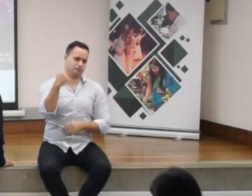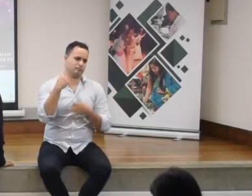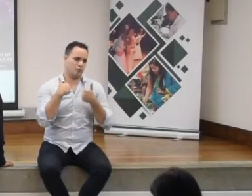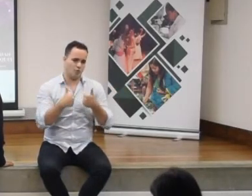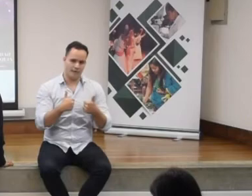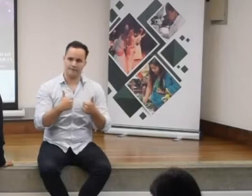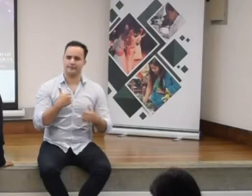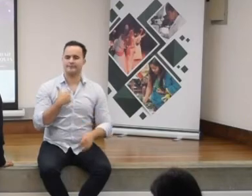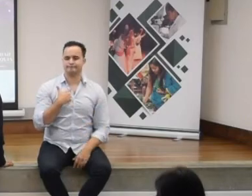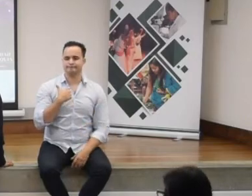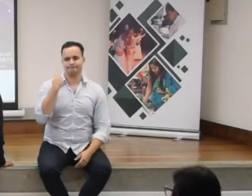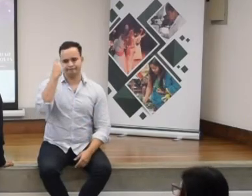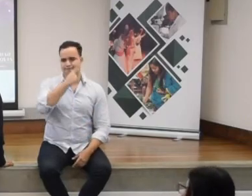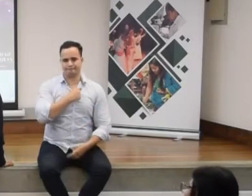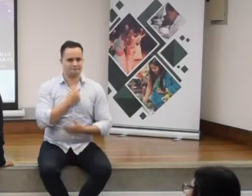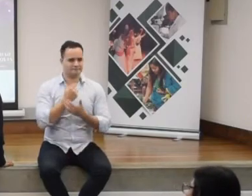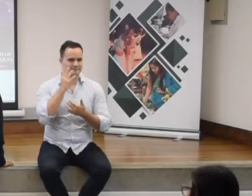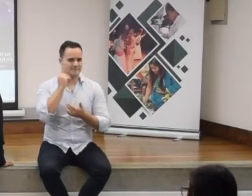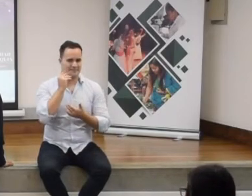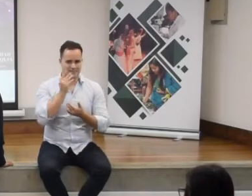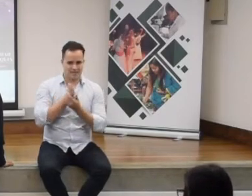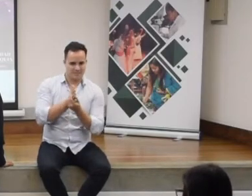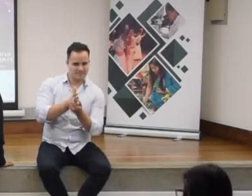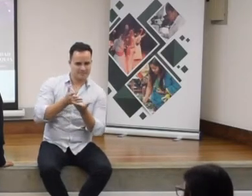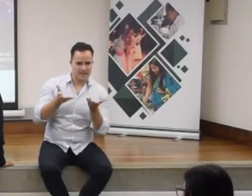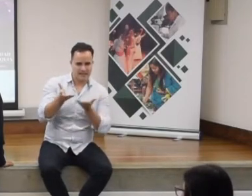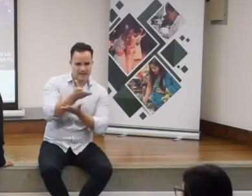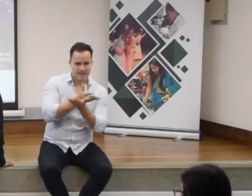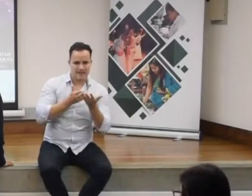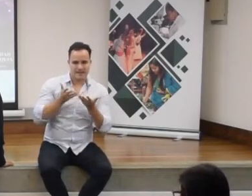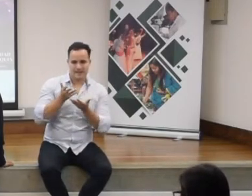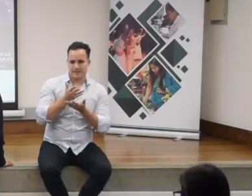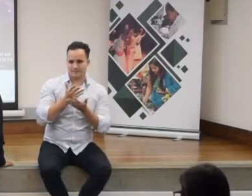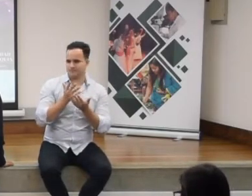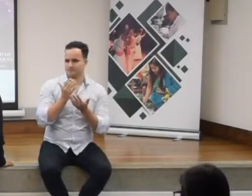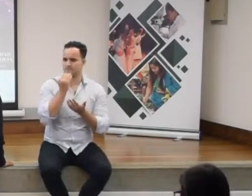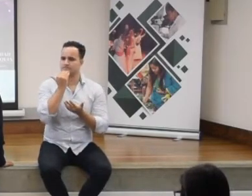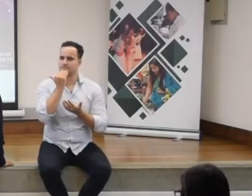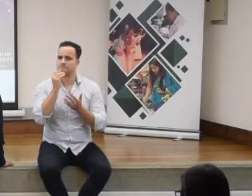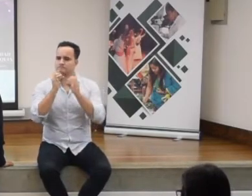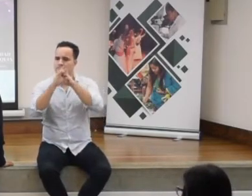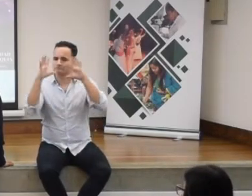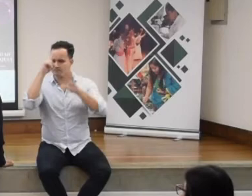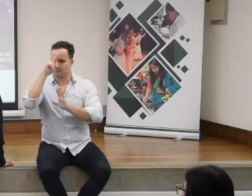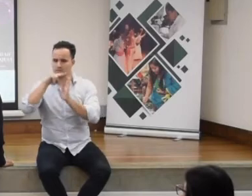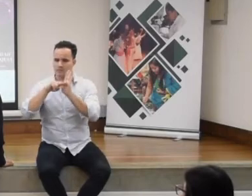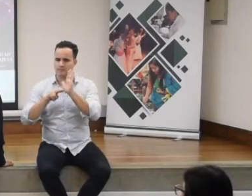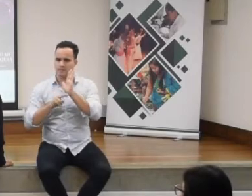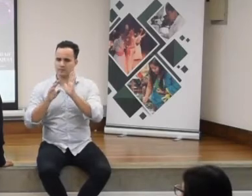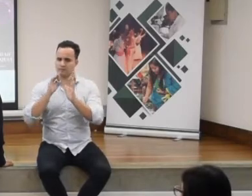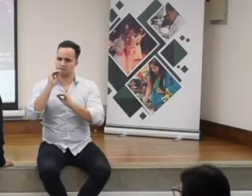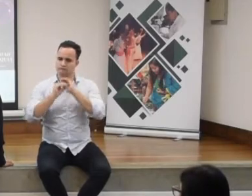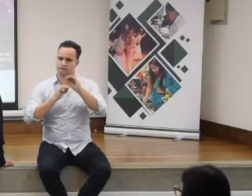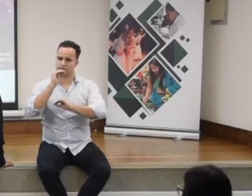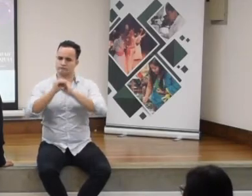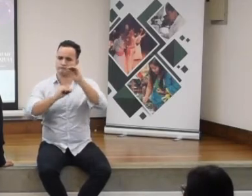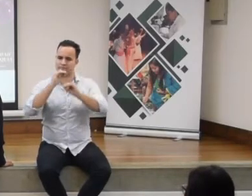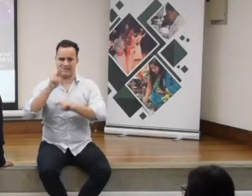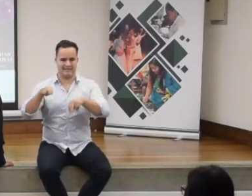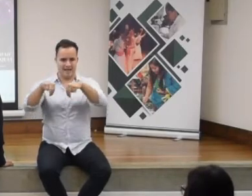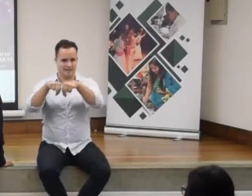pues metodológica, bueno, estimar la pertinencia de construir una política de equidad institucional,